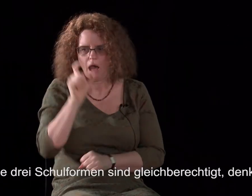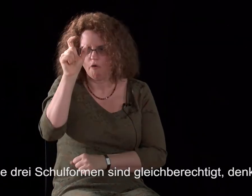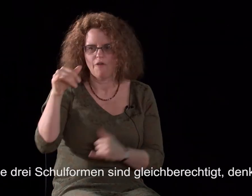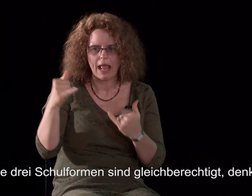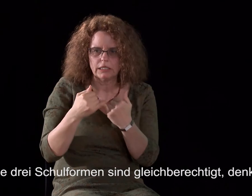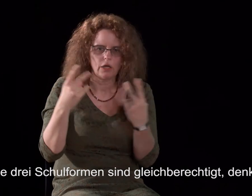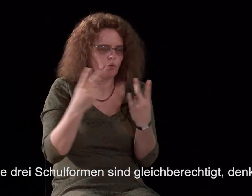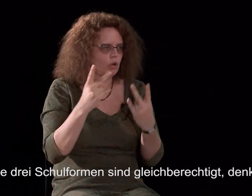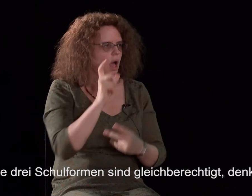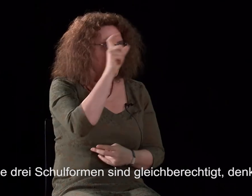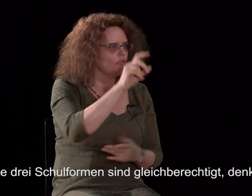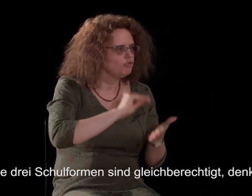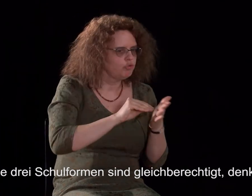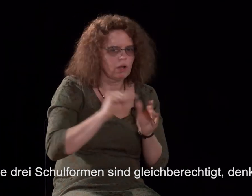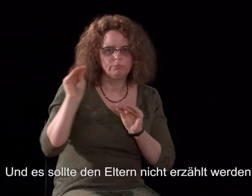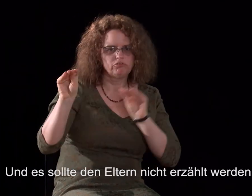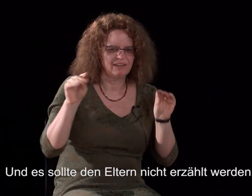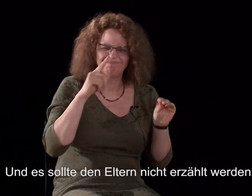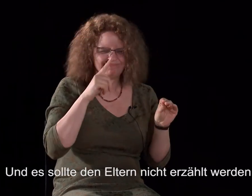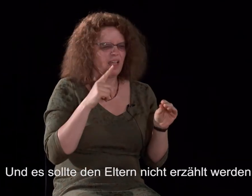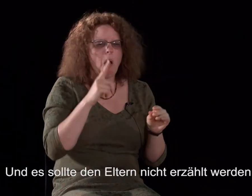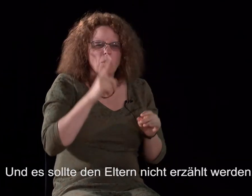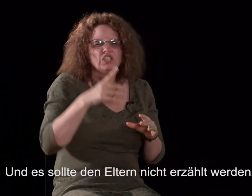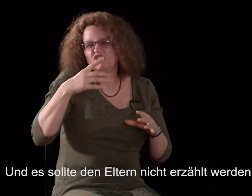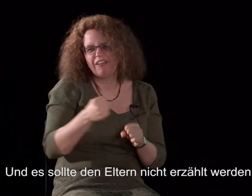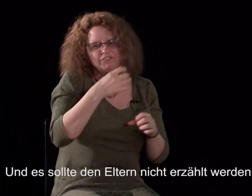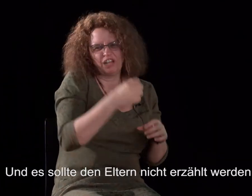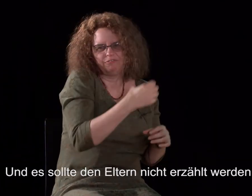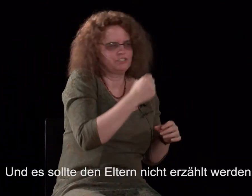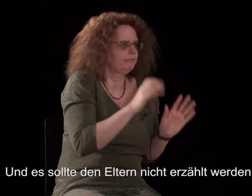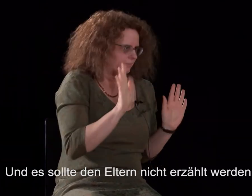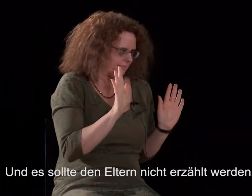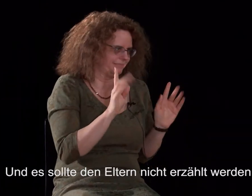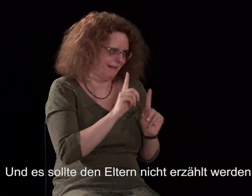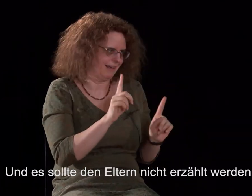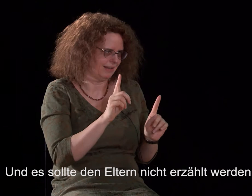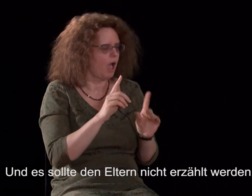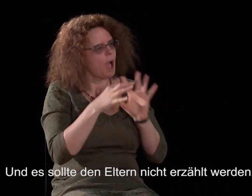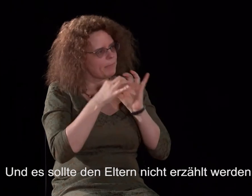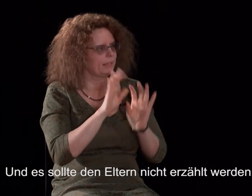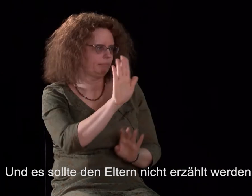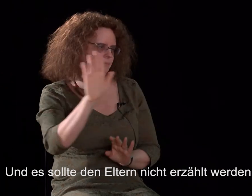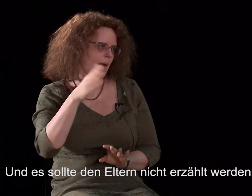Lösungen, also diese drei Schulformen, die existieren. Und man sollte den Eltern da auch nicht die Meinung